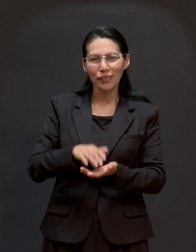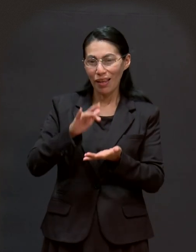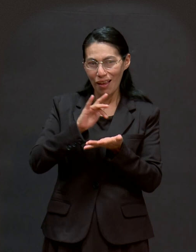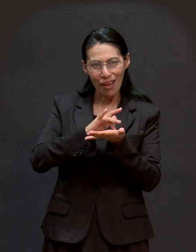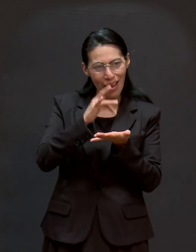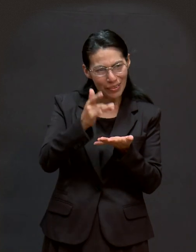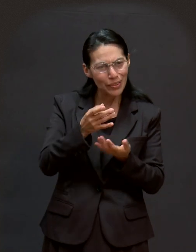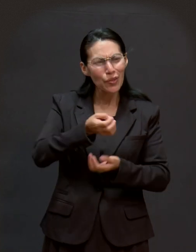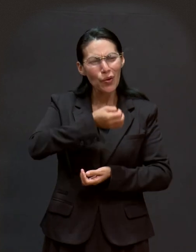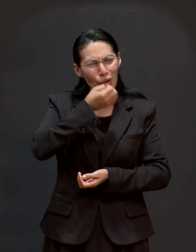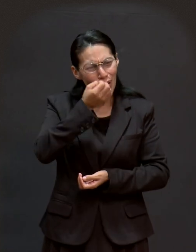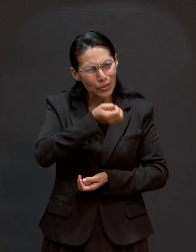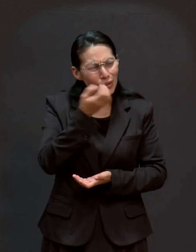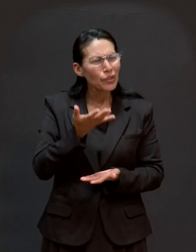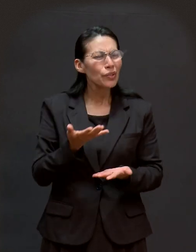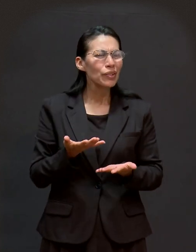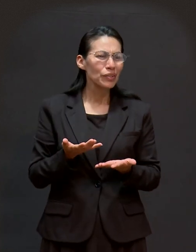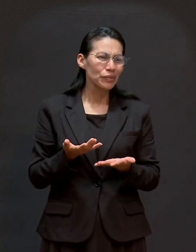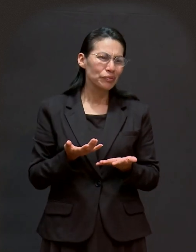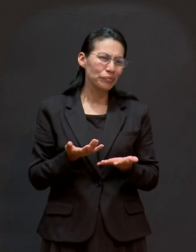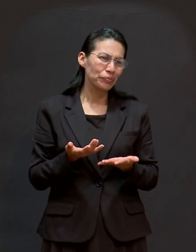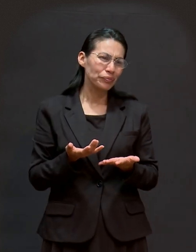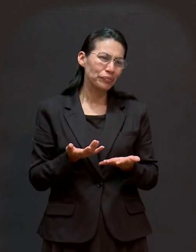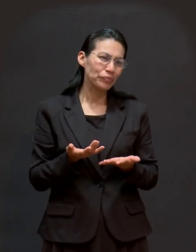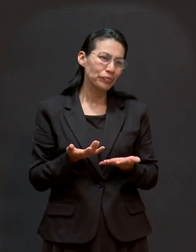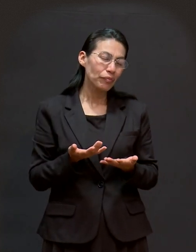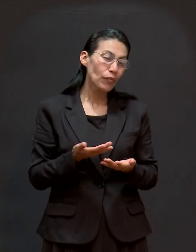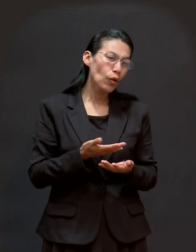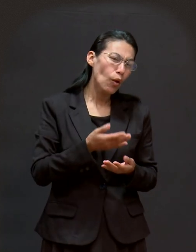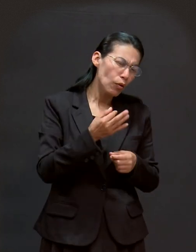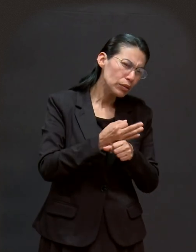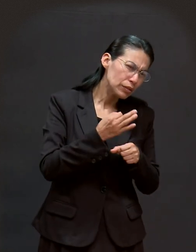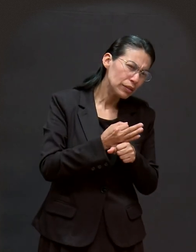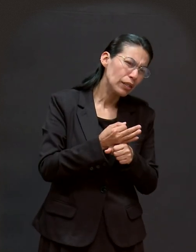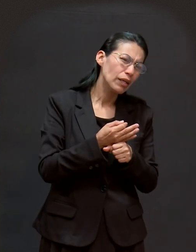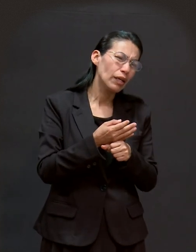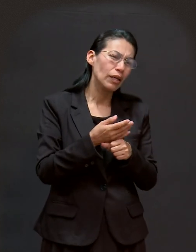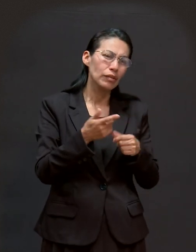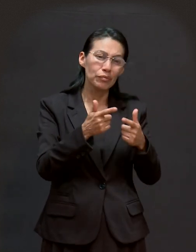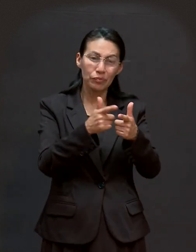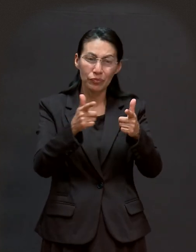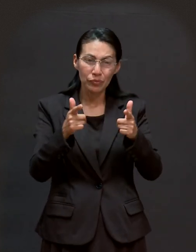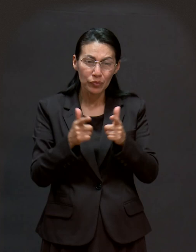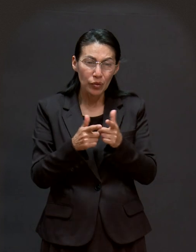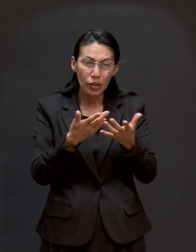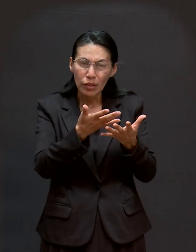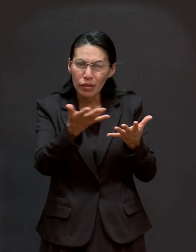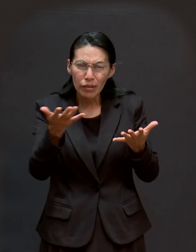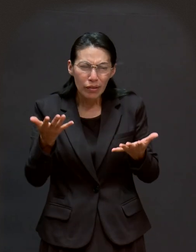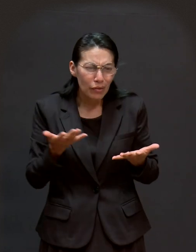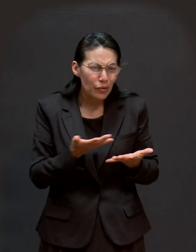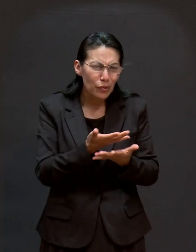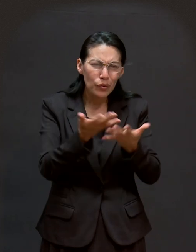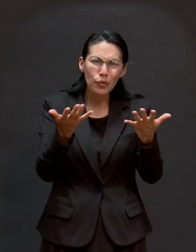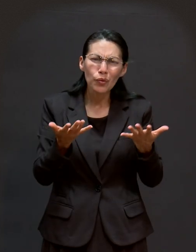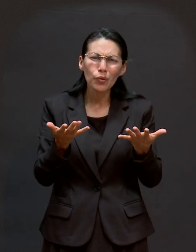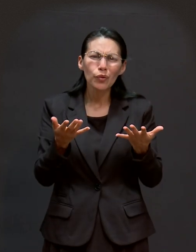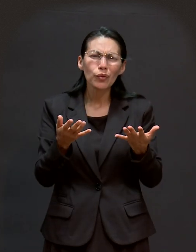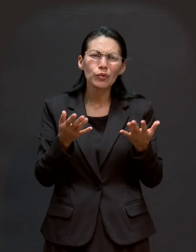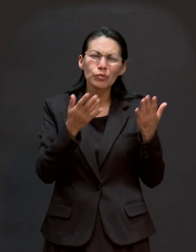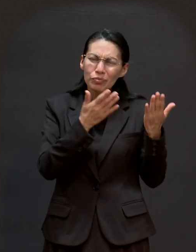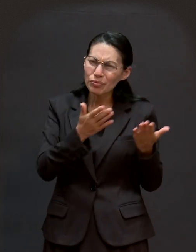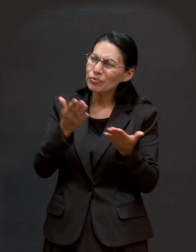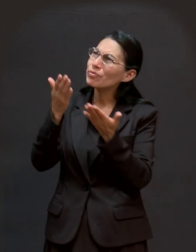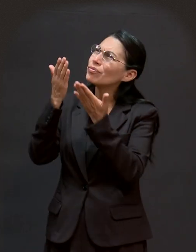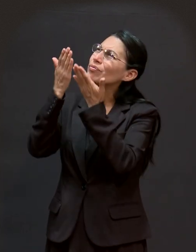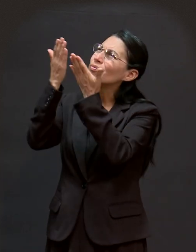muchas gracias por sus oraciones por compartir en este espacio este foro dedicado a la gloria de dios